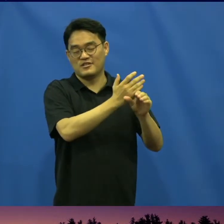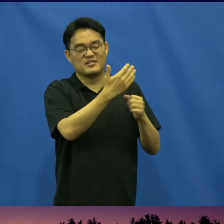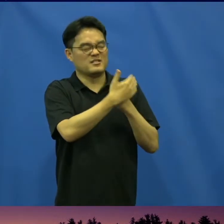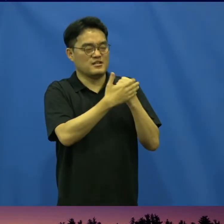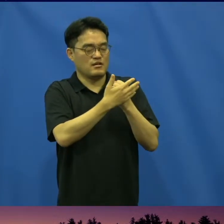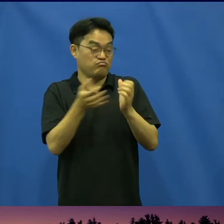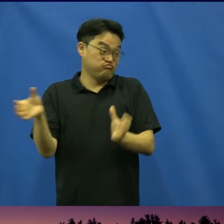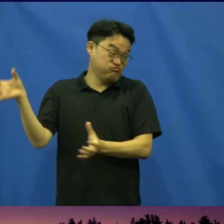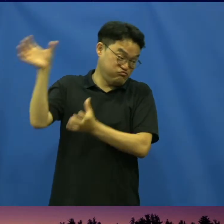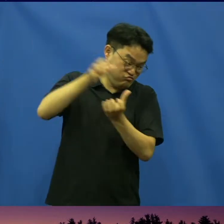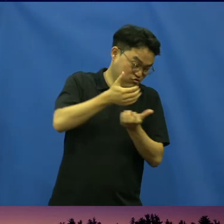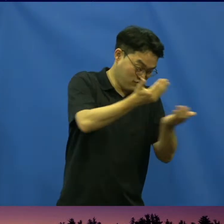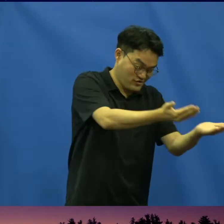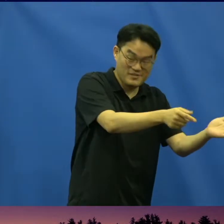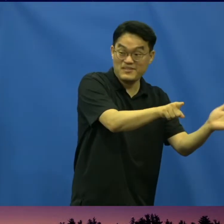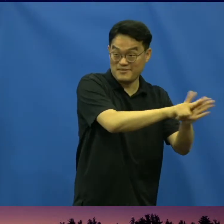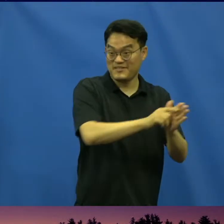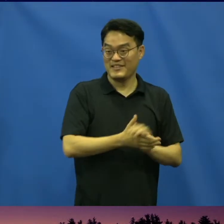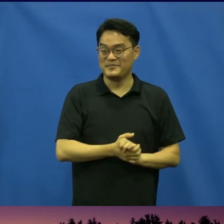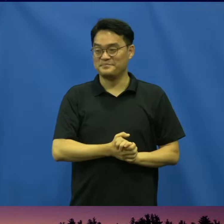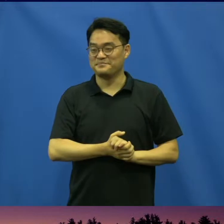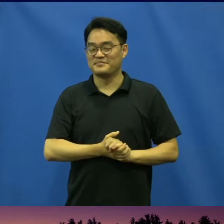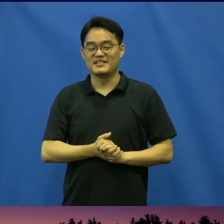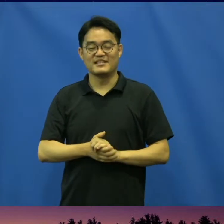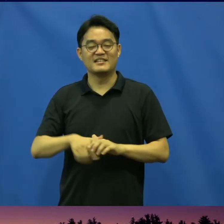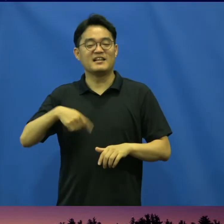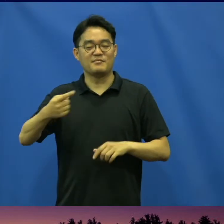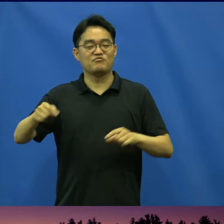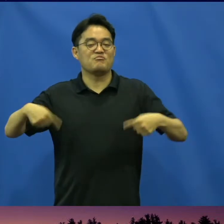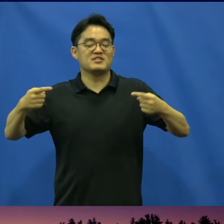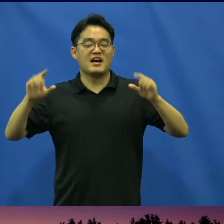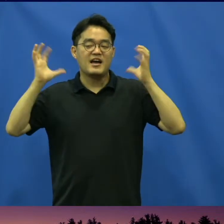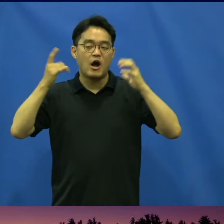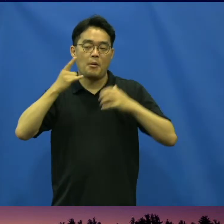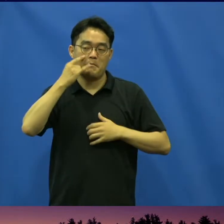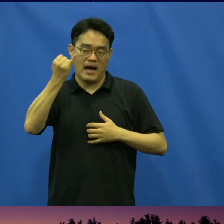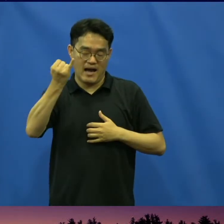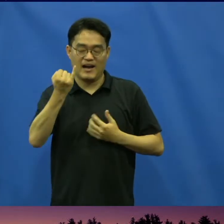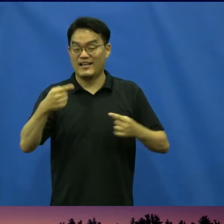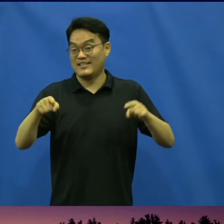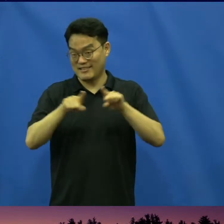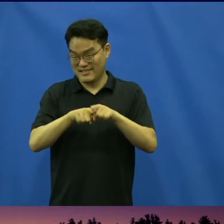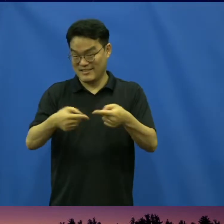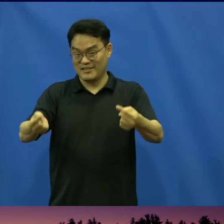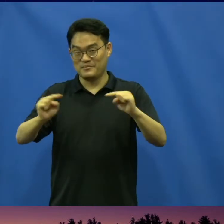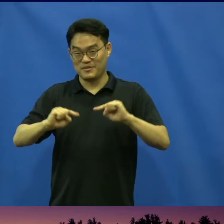믿습니다. 그 다음에 우리 유모차 무대 한 박수 환영합니다. 우리 유모차들.